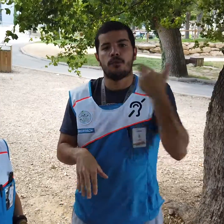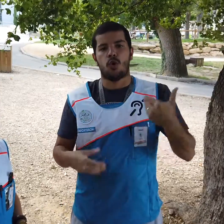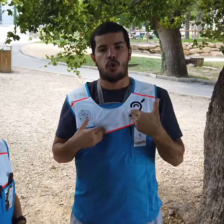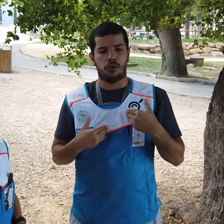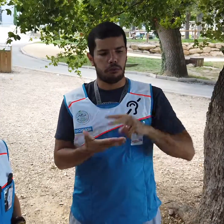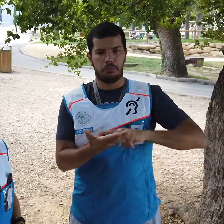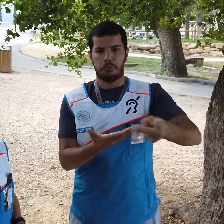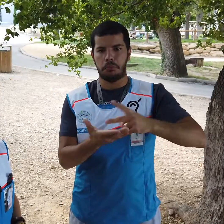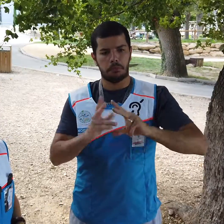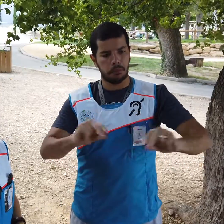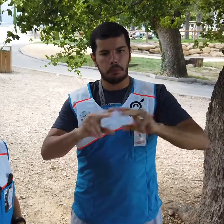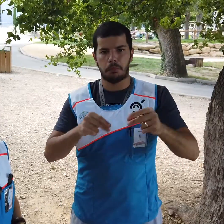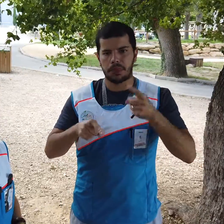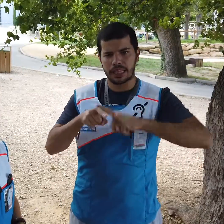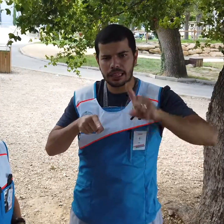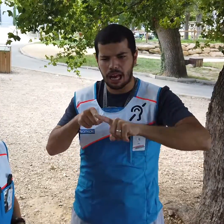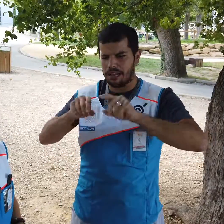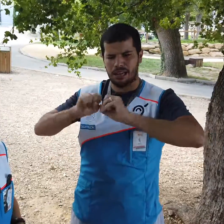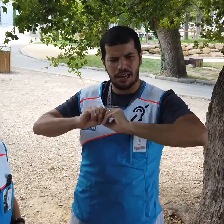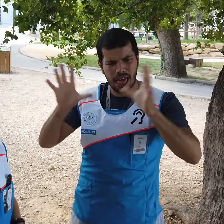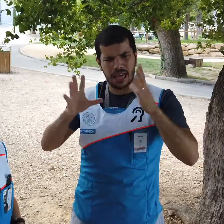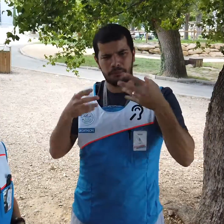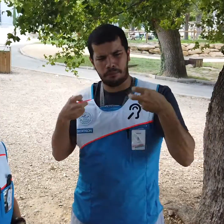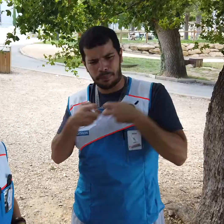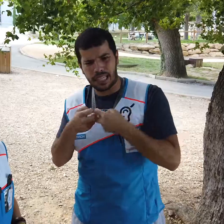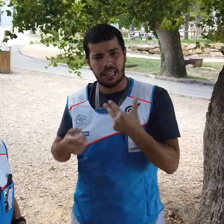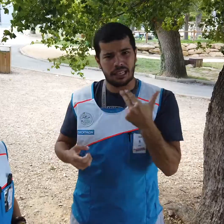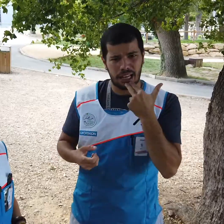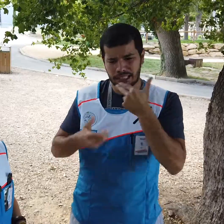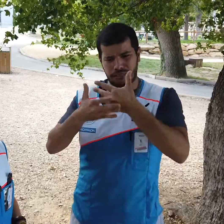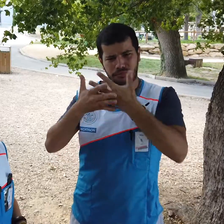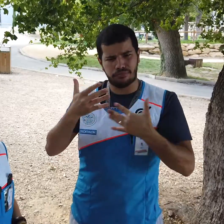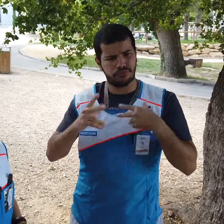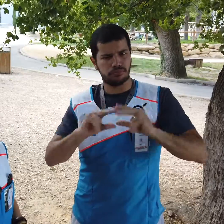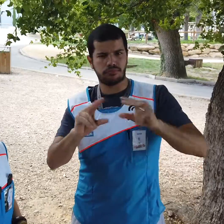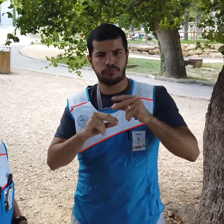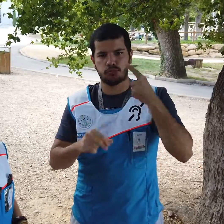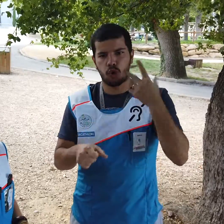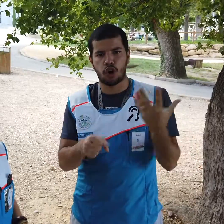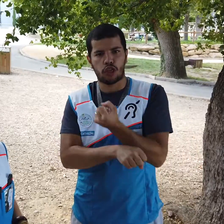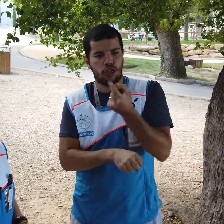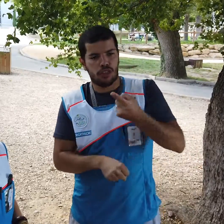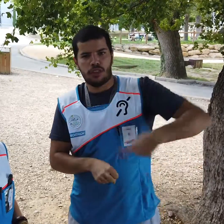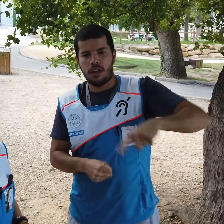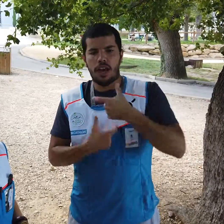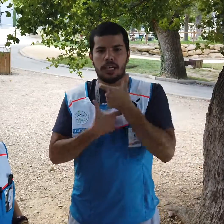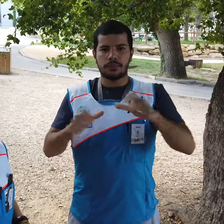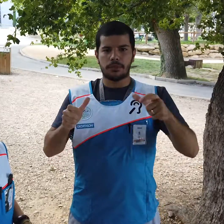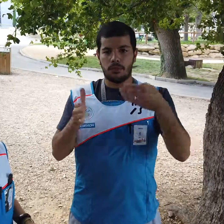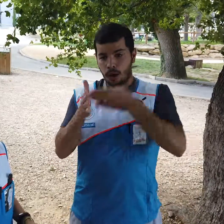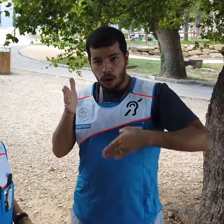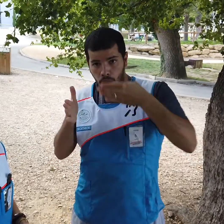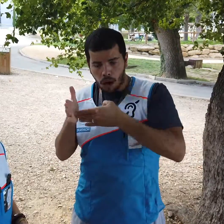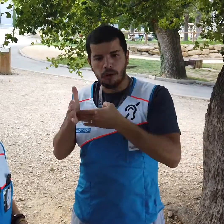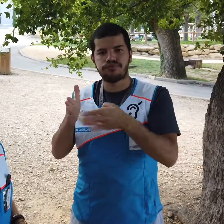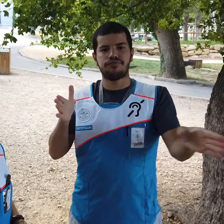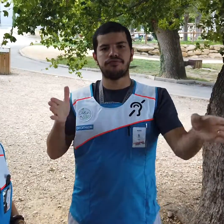Je préfère vraiment que les personnes sourdes et malentendantes puissent dire que c'est génial de penser